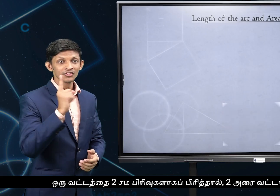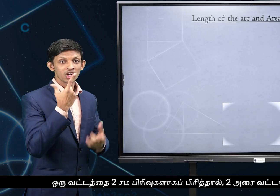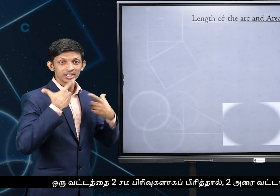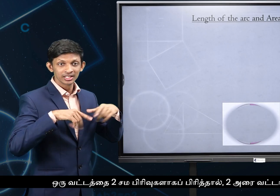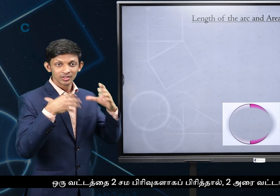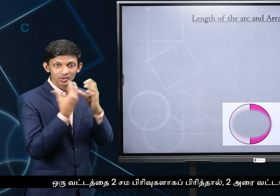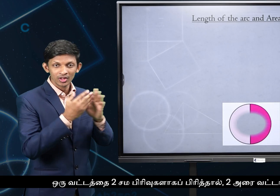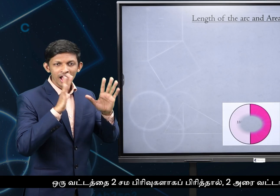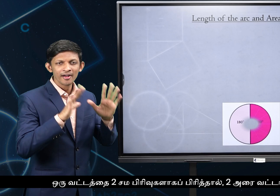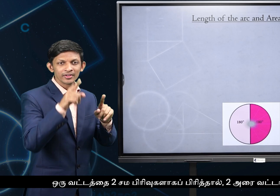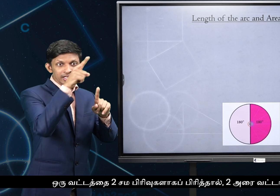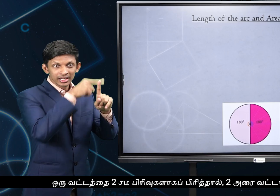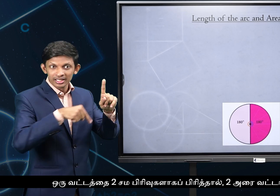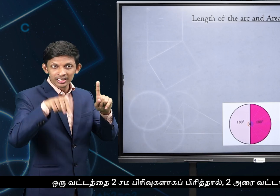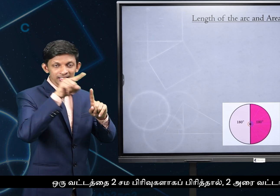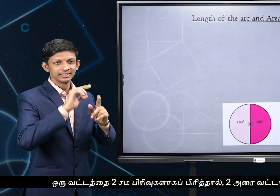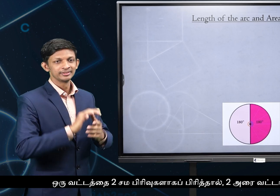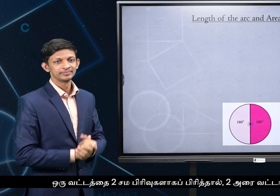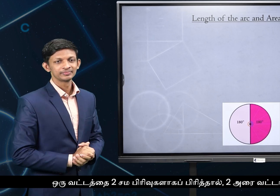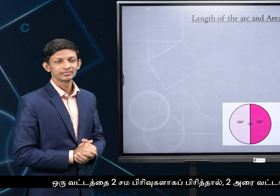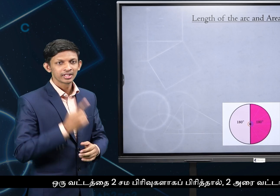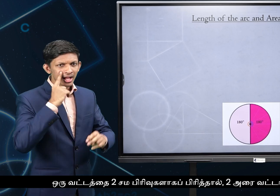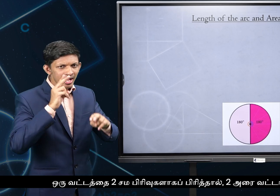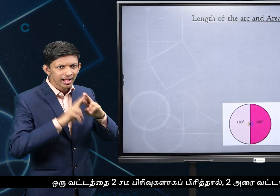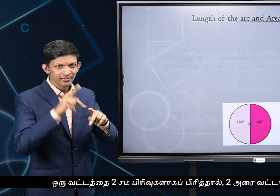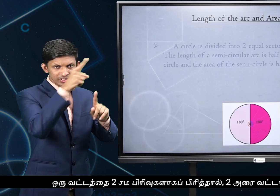ஒரு வட்டத்தை 2 சம பிரிவுகளாக